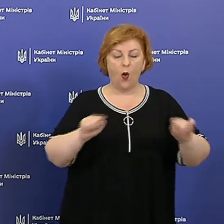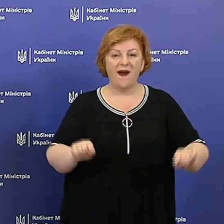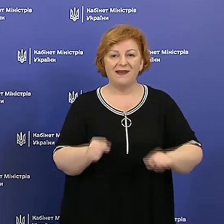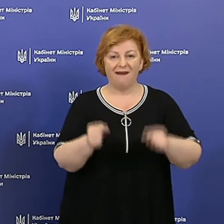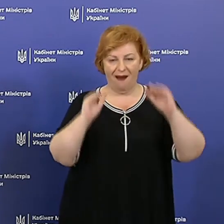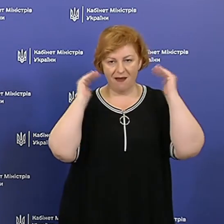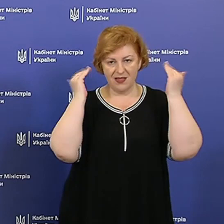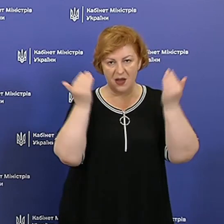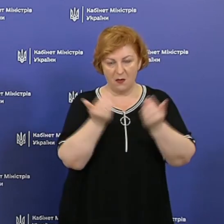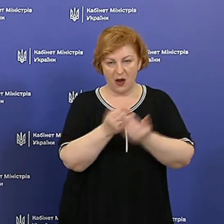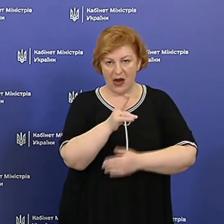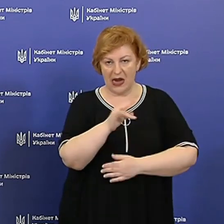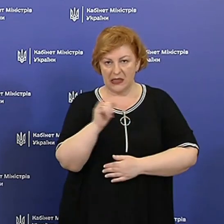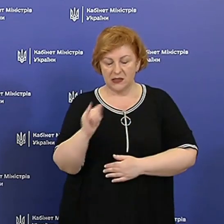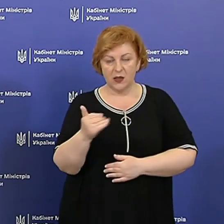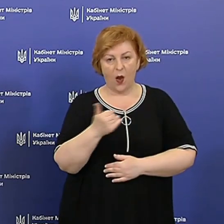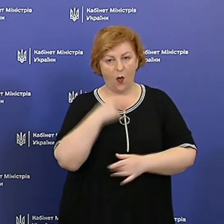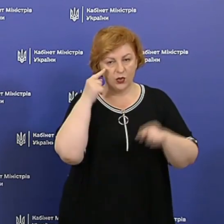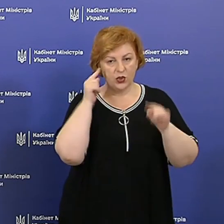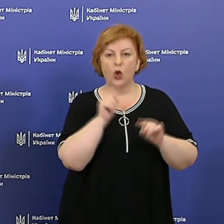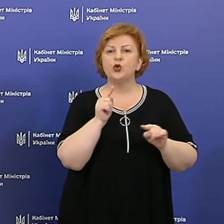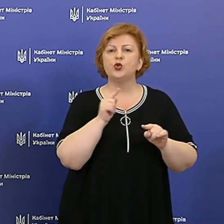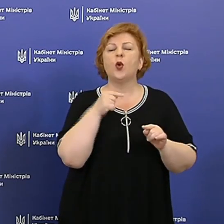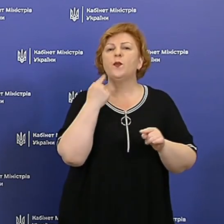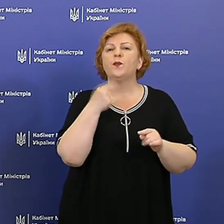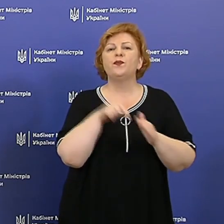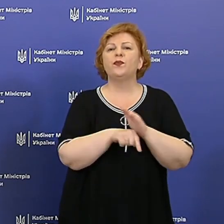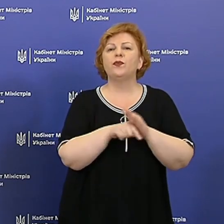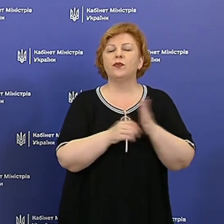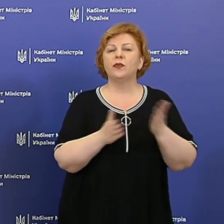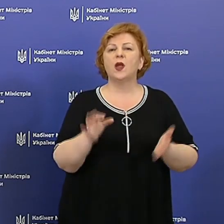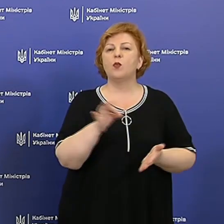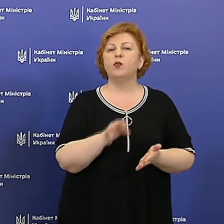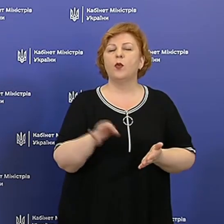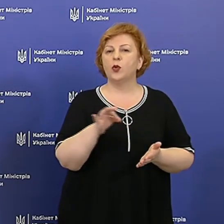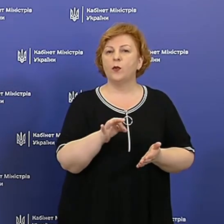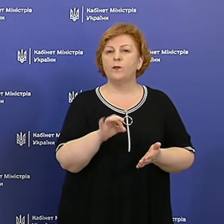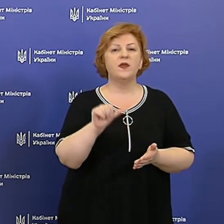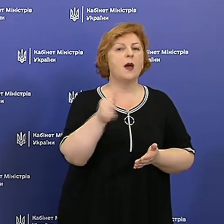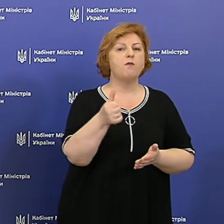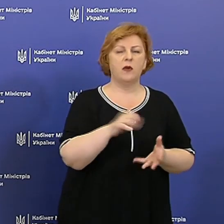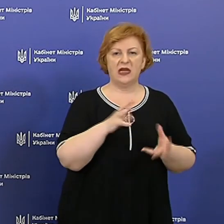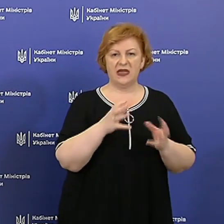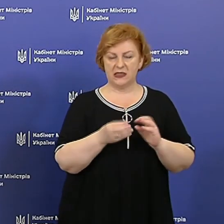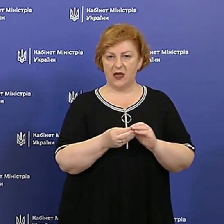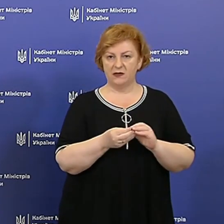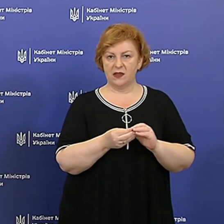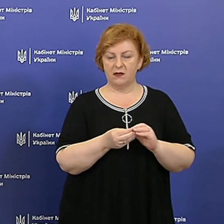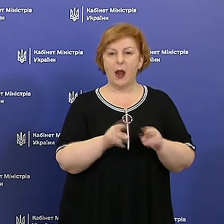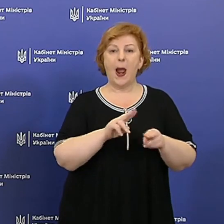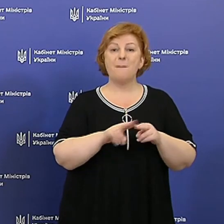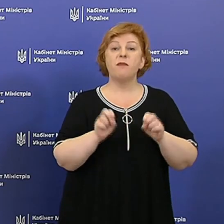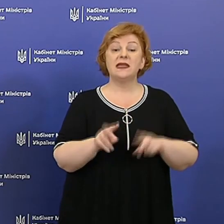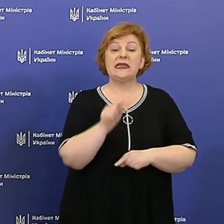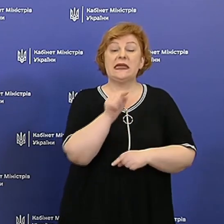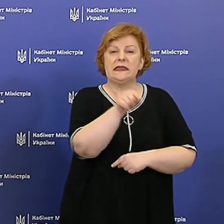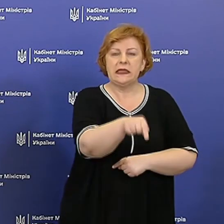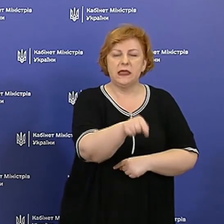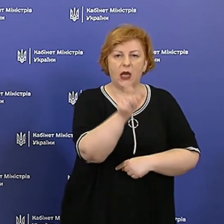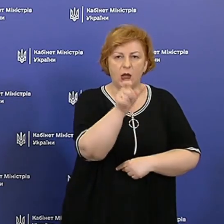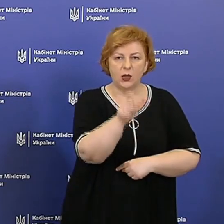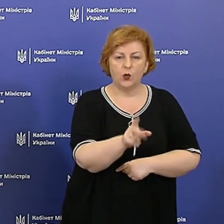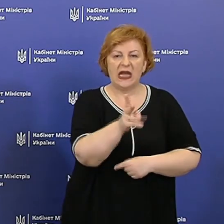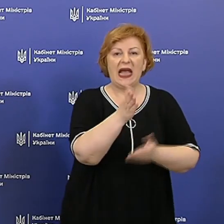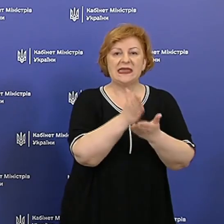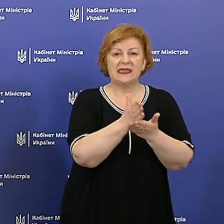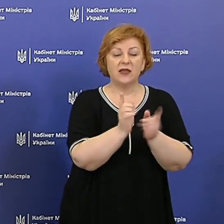реанімації, але я хочу наголосити, що мова йде про, перш за все, безпеку тієї людини,